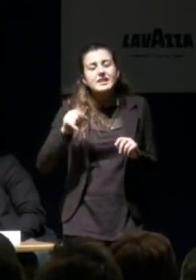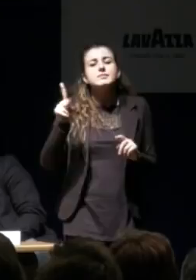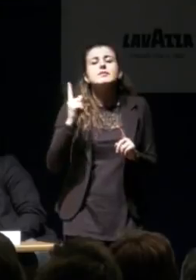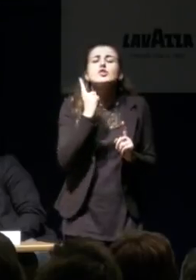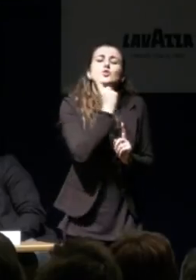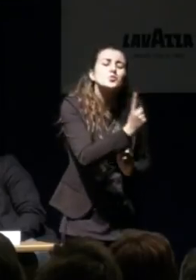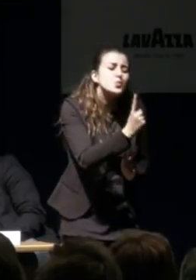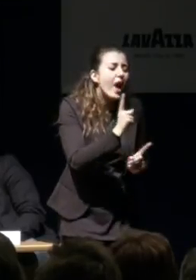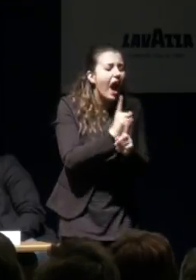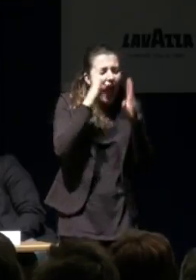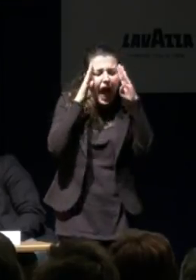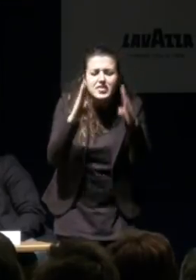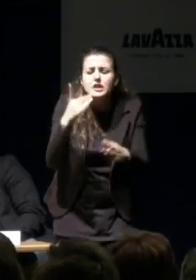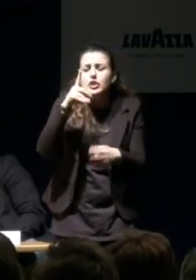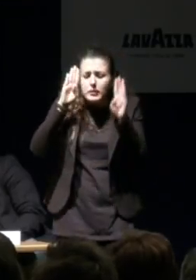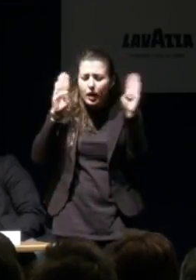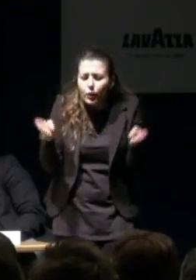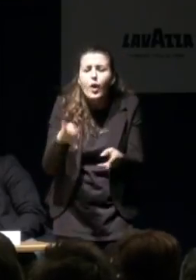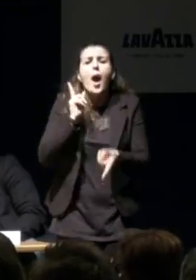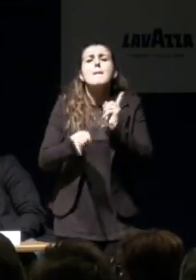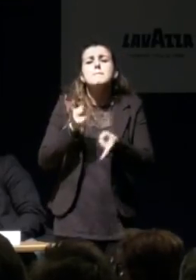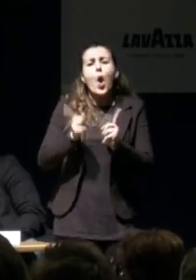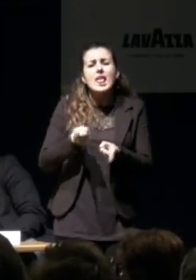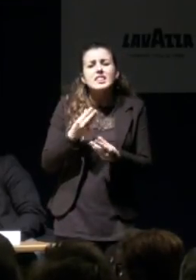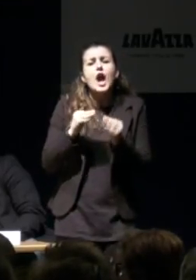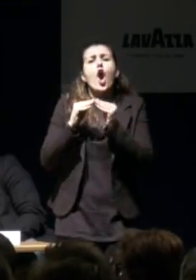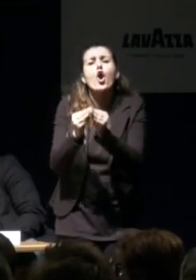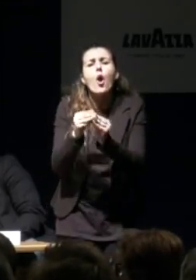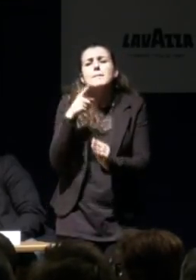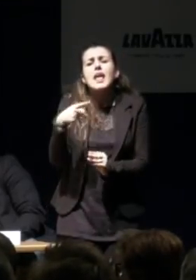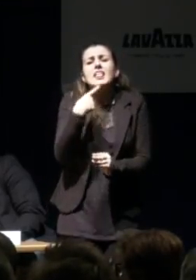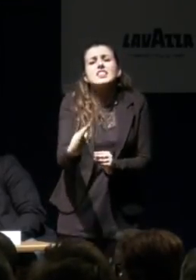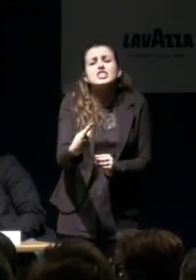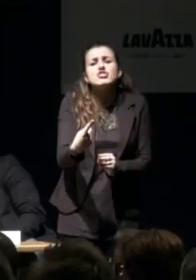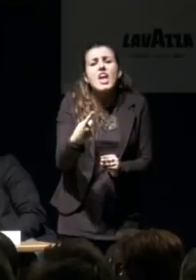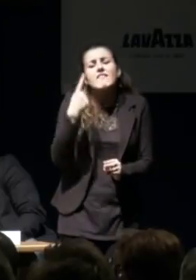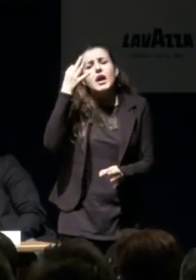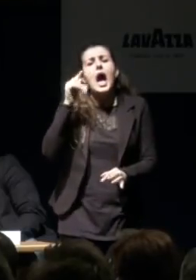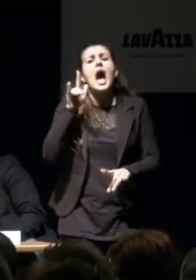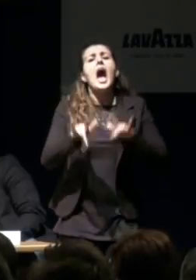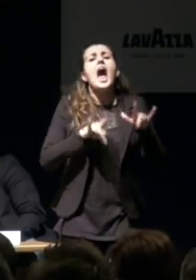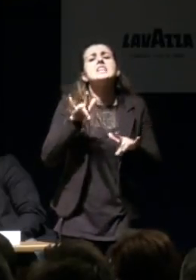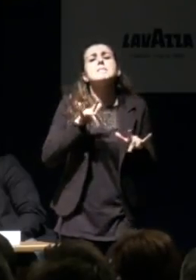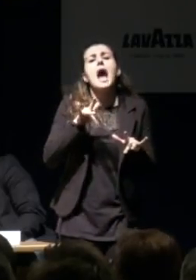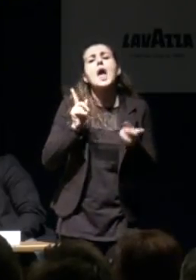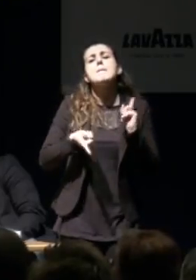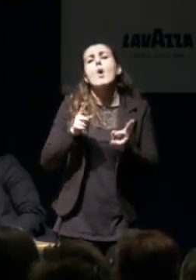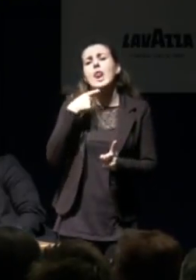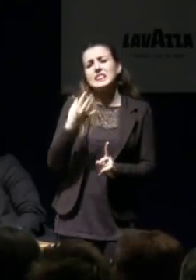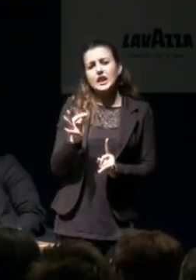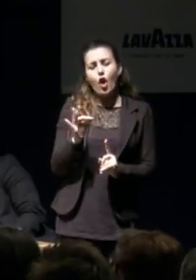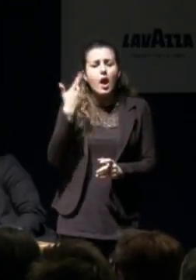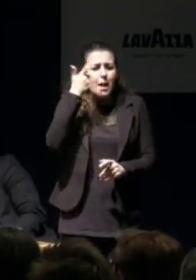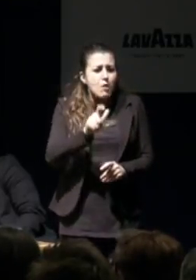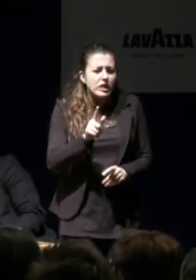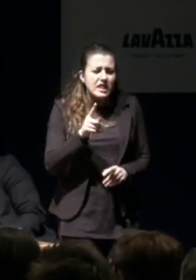attenzione per la politica questo suo essere come si si dice volgarmente un animale politico però certo lui la